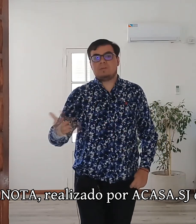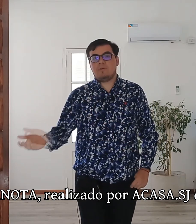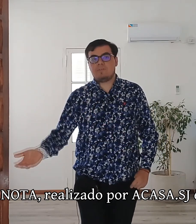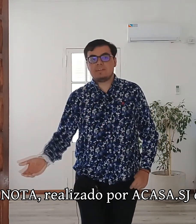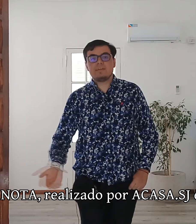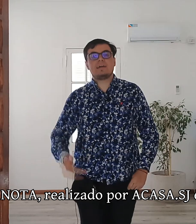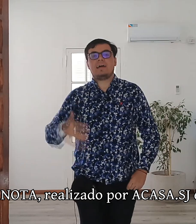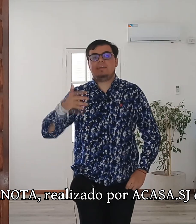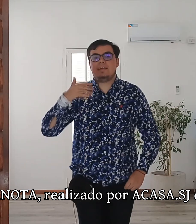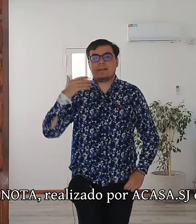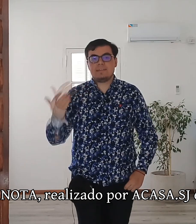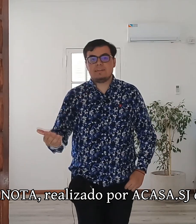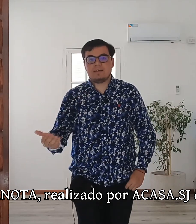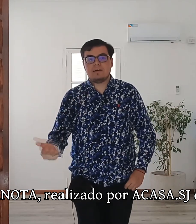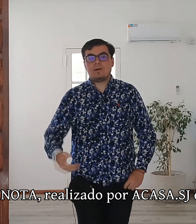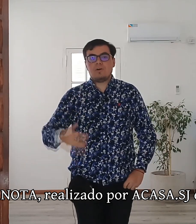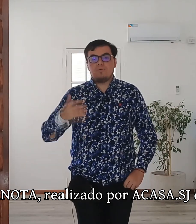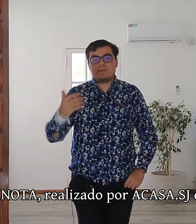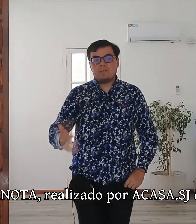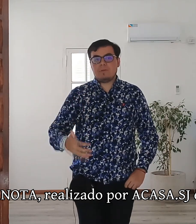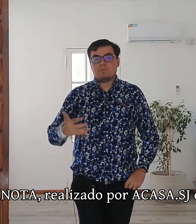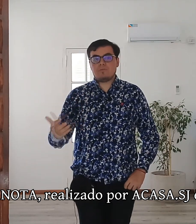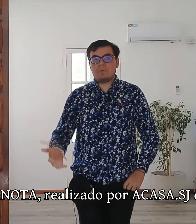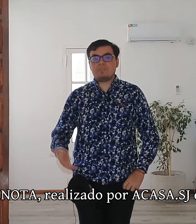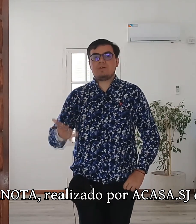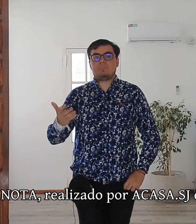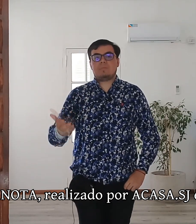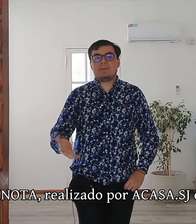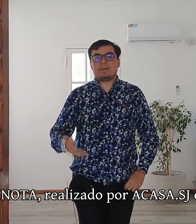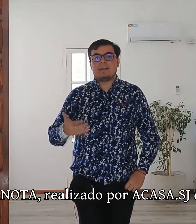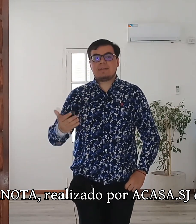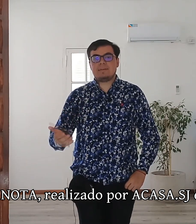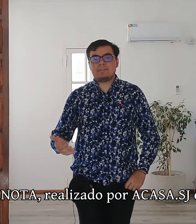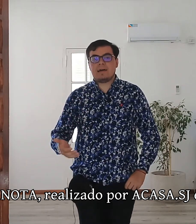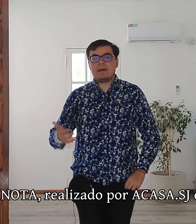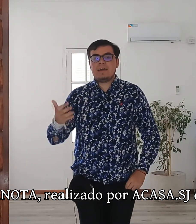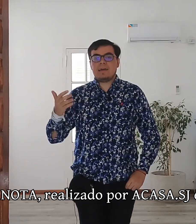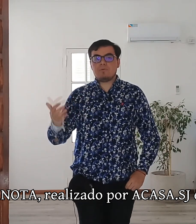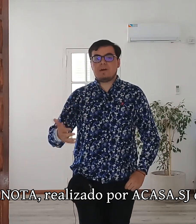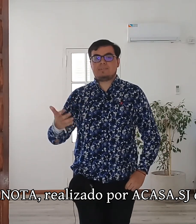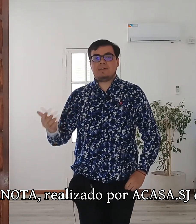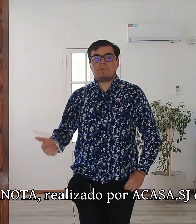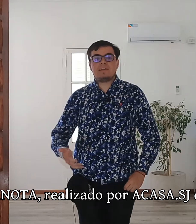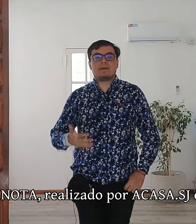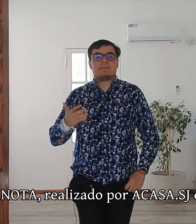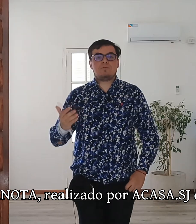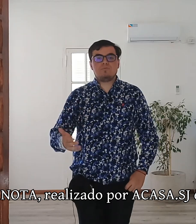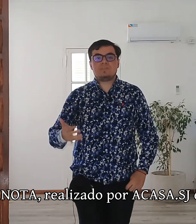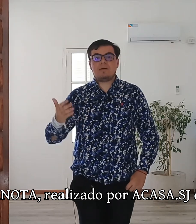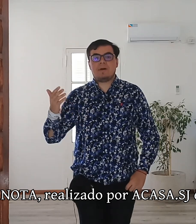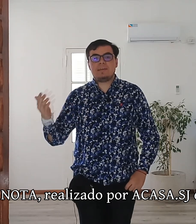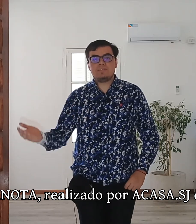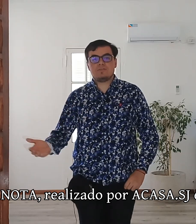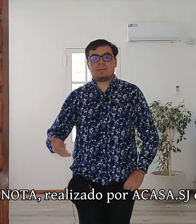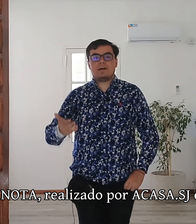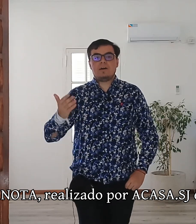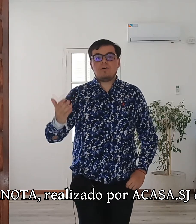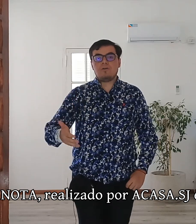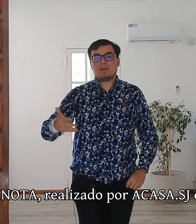llamado frentista, y el artista. Una firma en un documento que permite al artista escudarse de cualquier denuncia maliciosa o